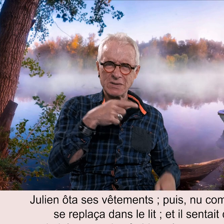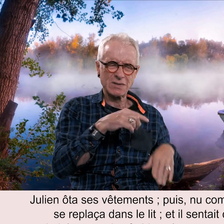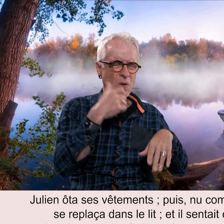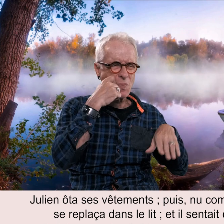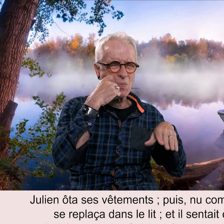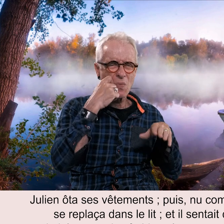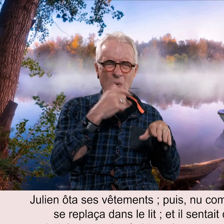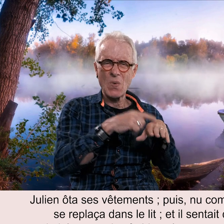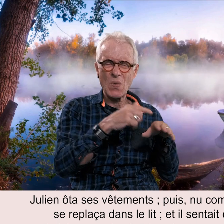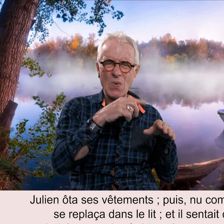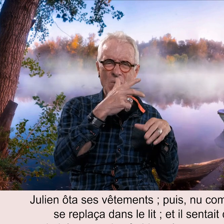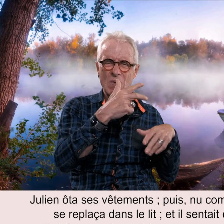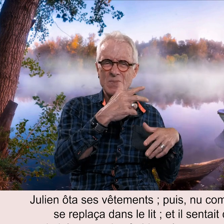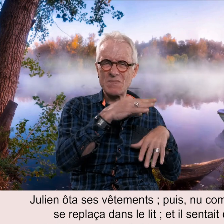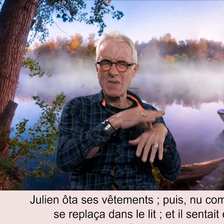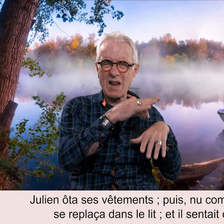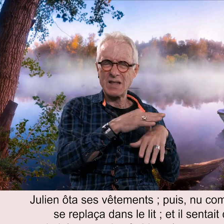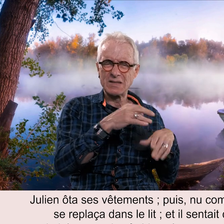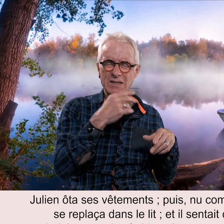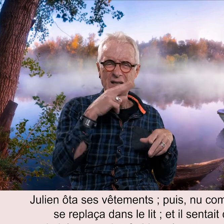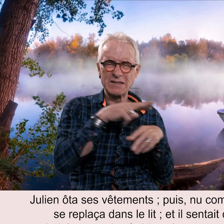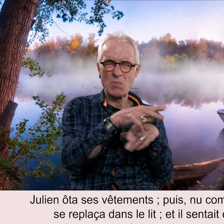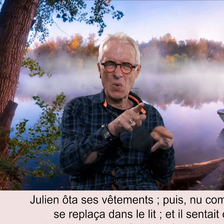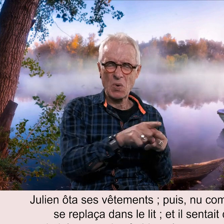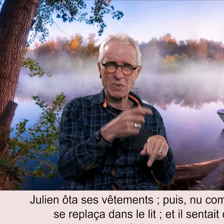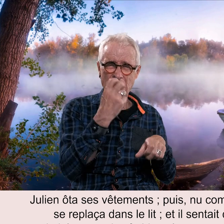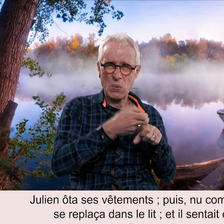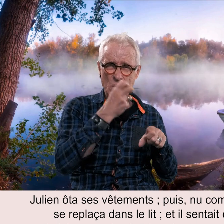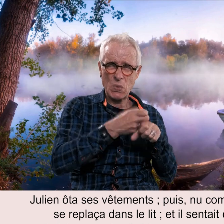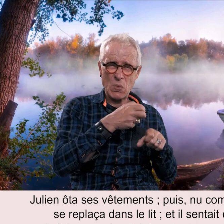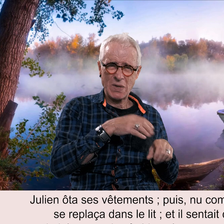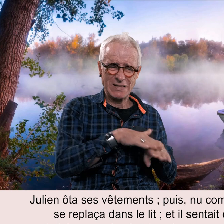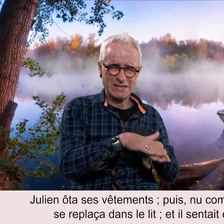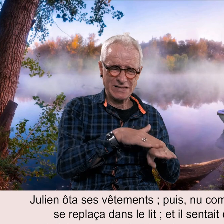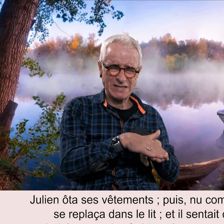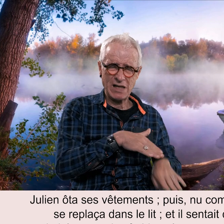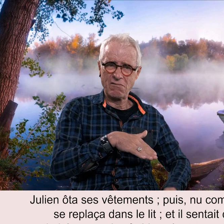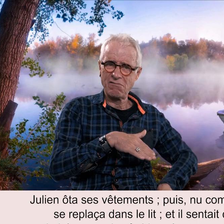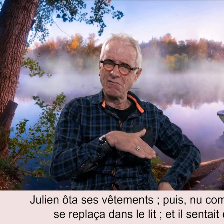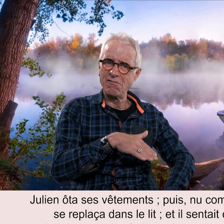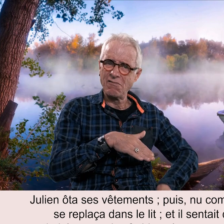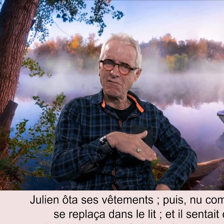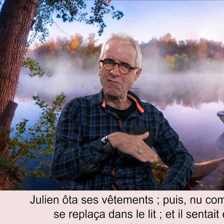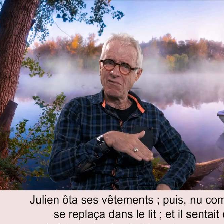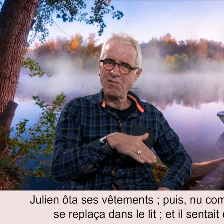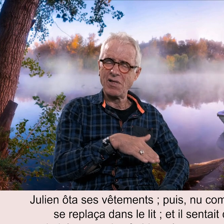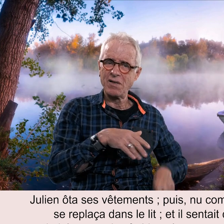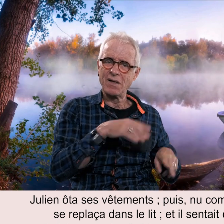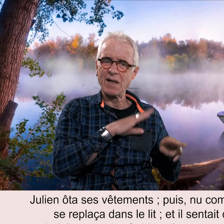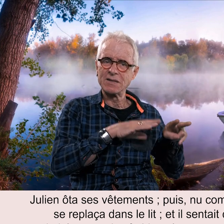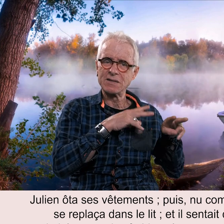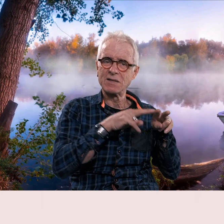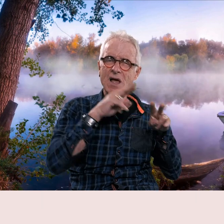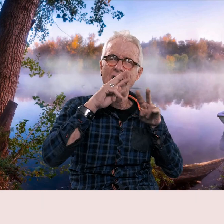lépreux plus froide qu'un serpent et rude comme une lime. Il tâchait de l'encourager et l'autre répondait en